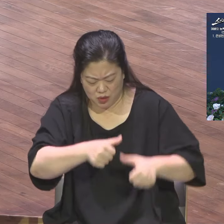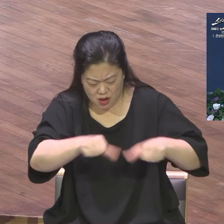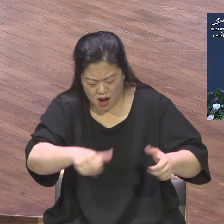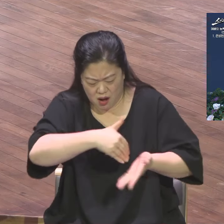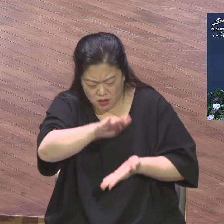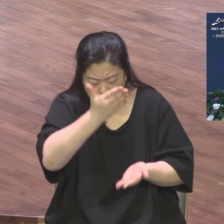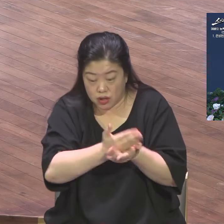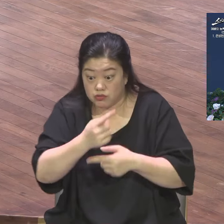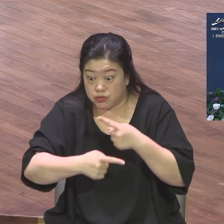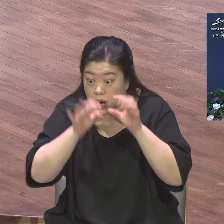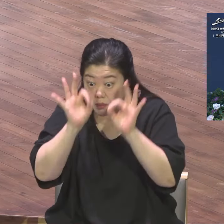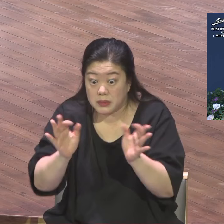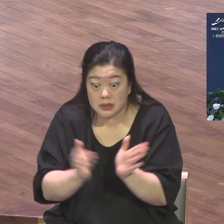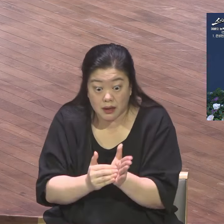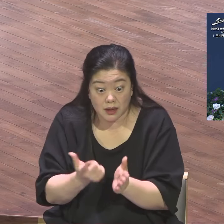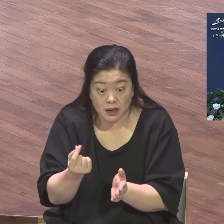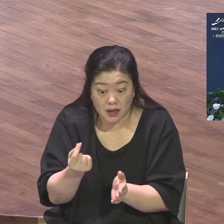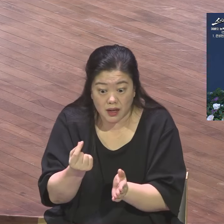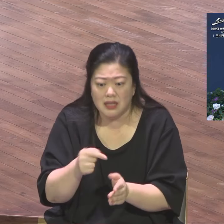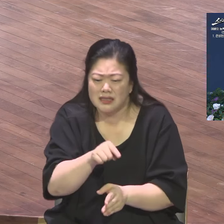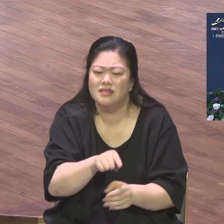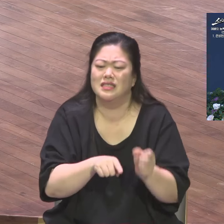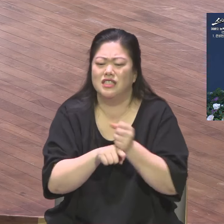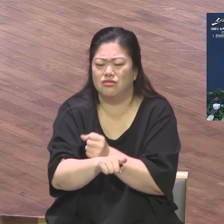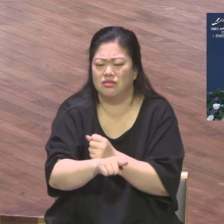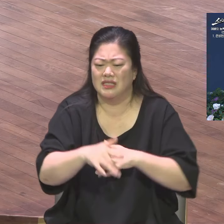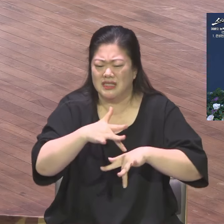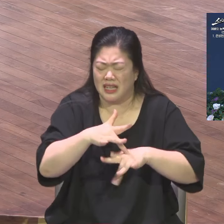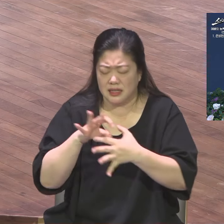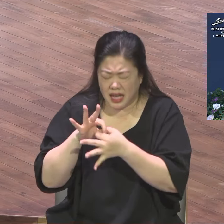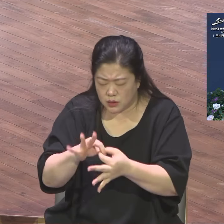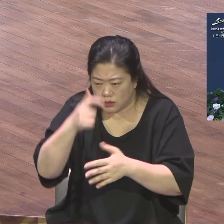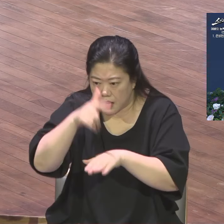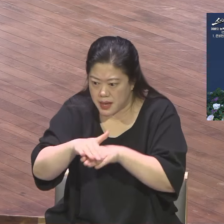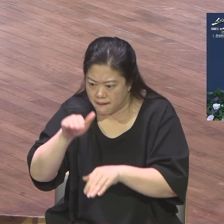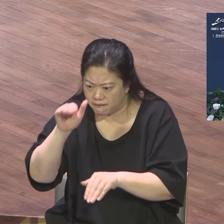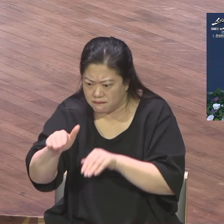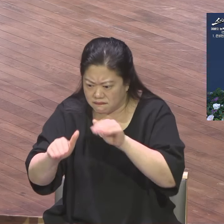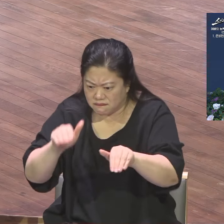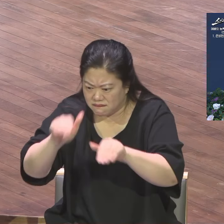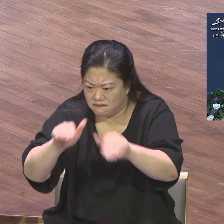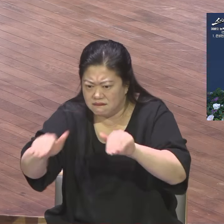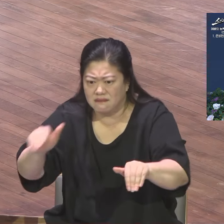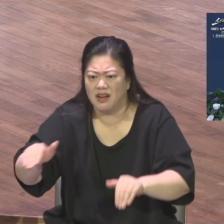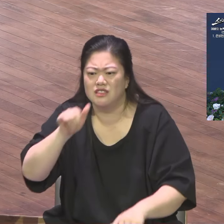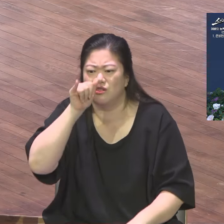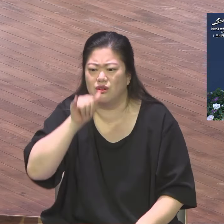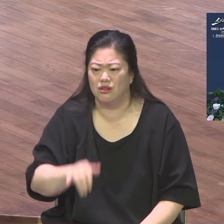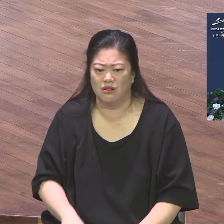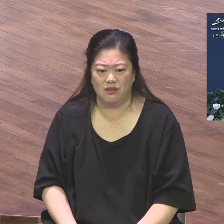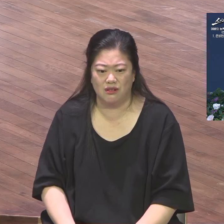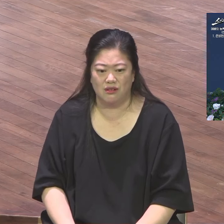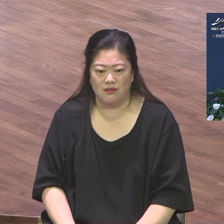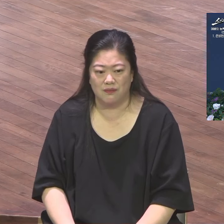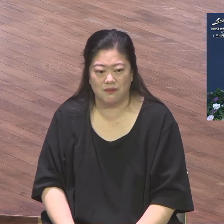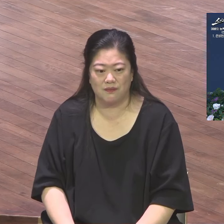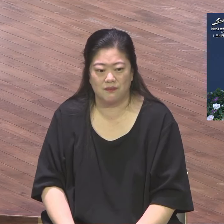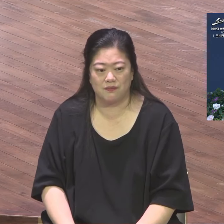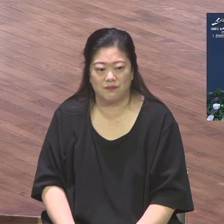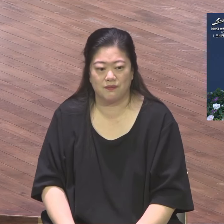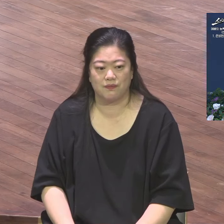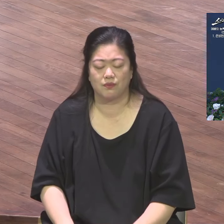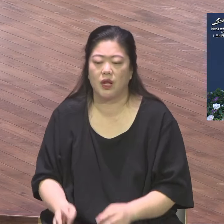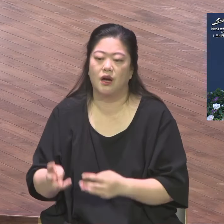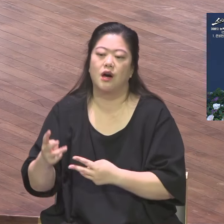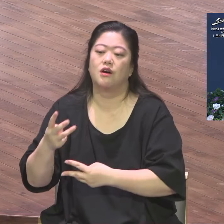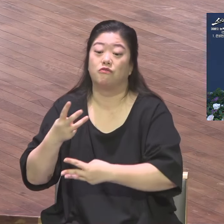마음 품게 하는 집중하지 못하고 다른 것에 신경 쓰게 만들어버려. 특별히 렘너들이요 이 부분에